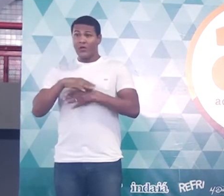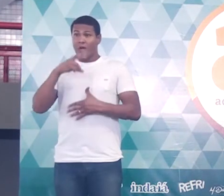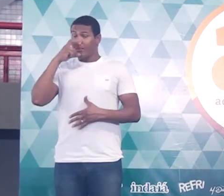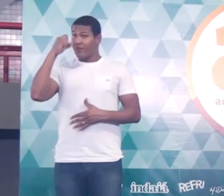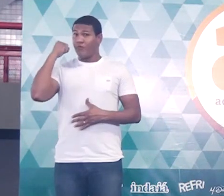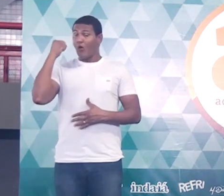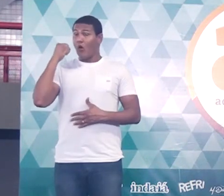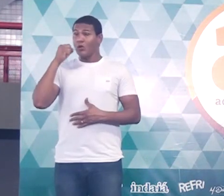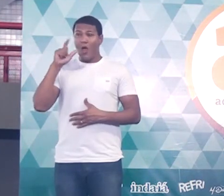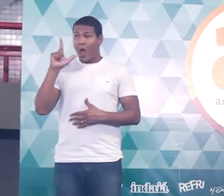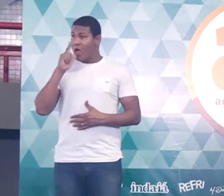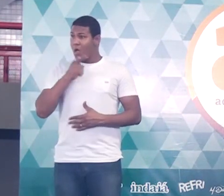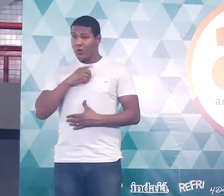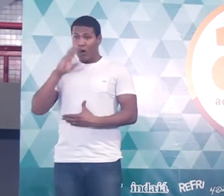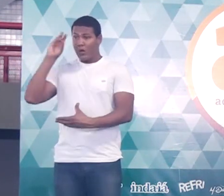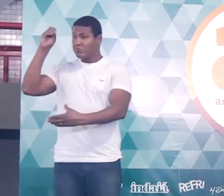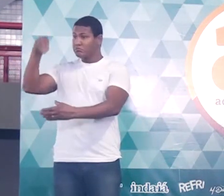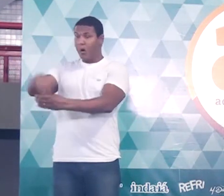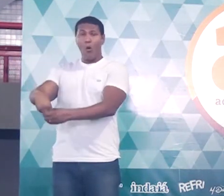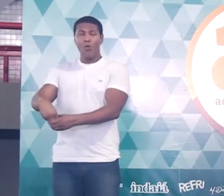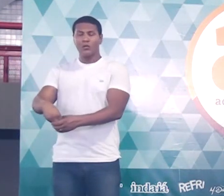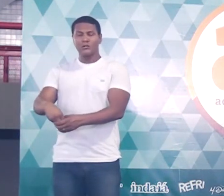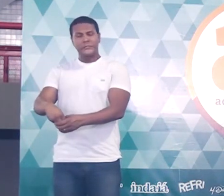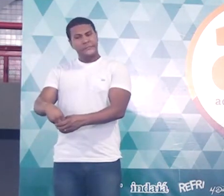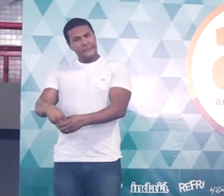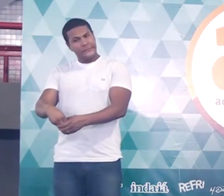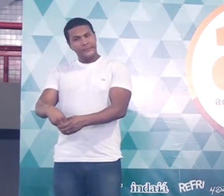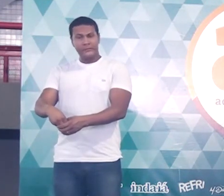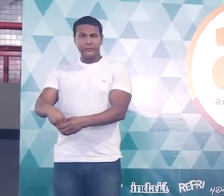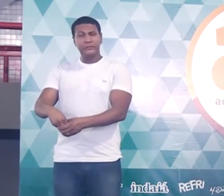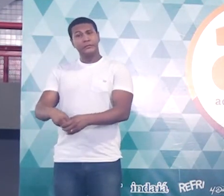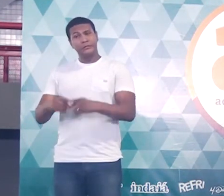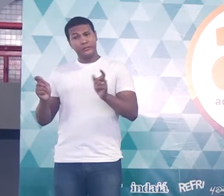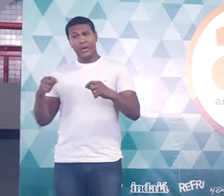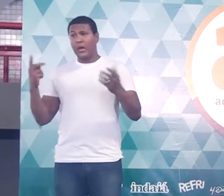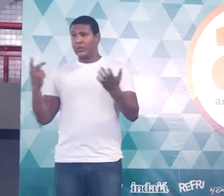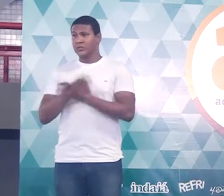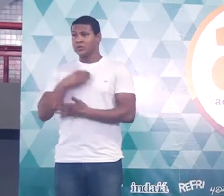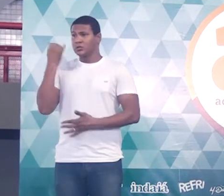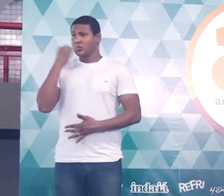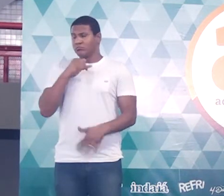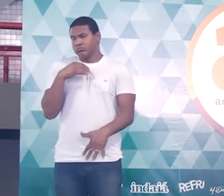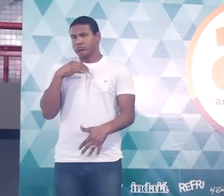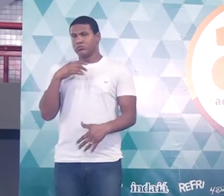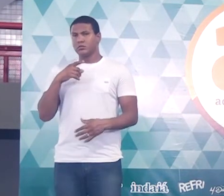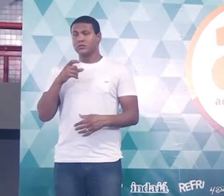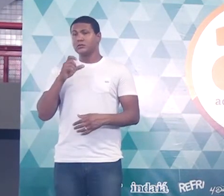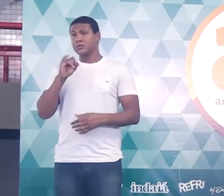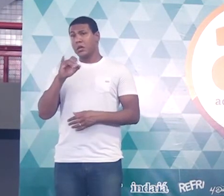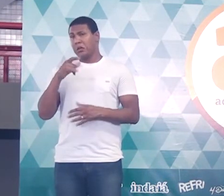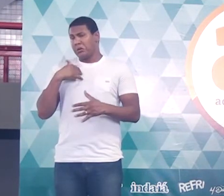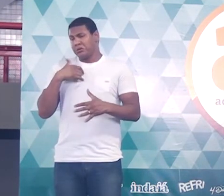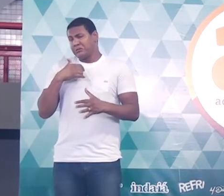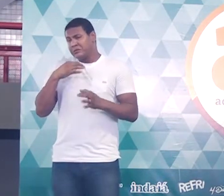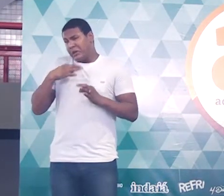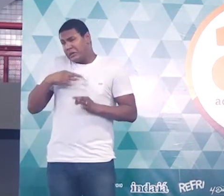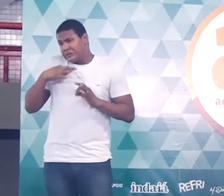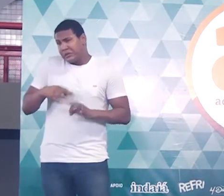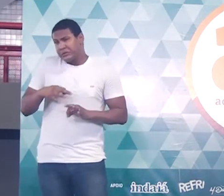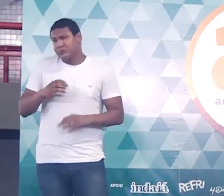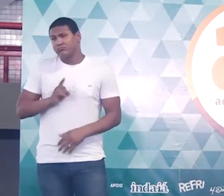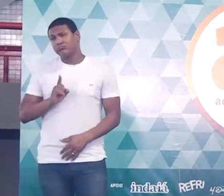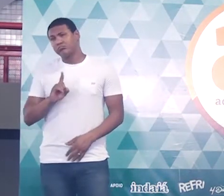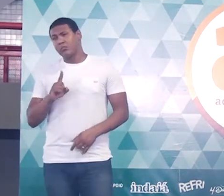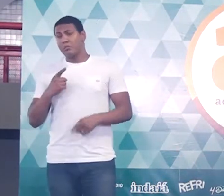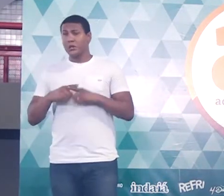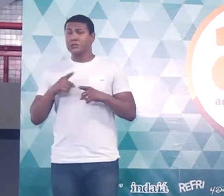um choque térmico, certo? Eu não acho que seja correto. Principalmente porque você às vezes não sabe qual é a